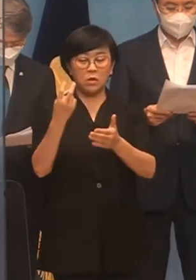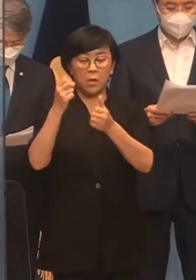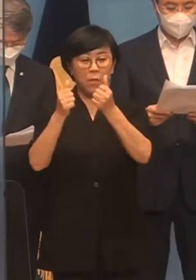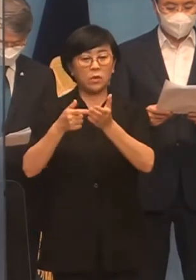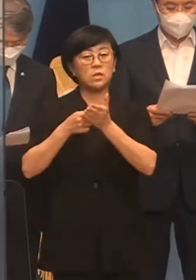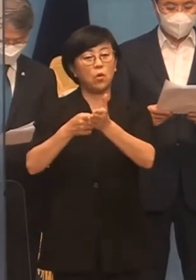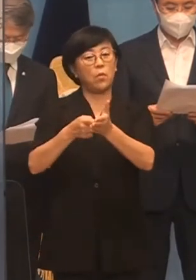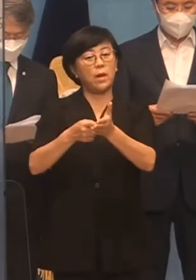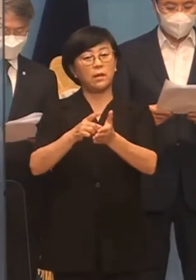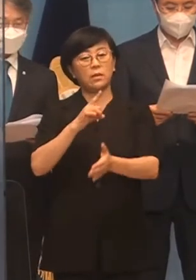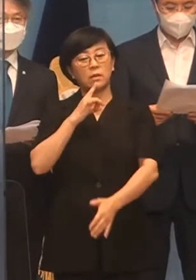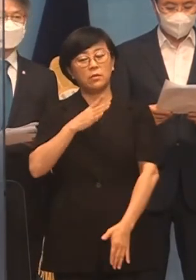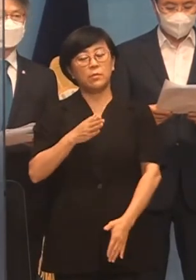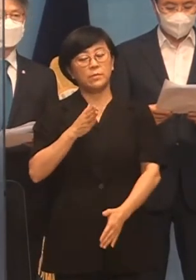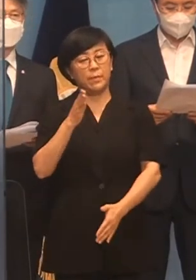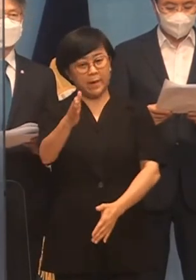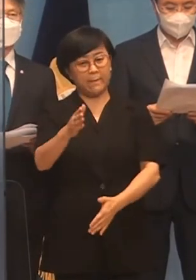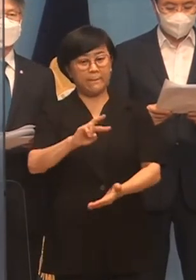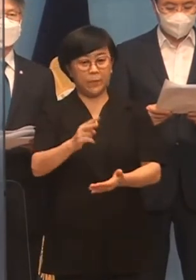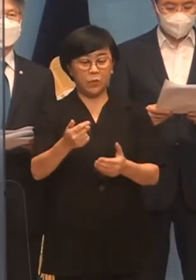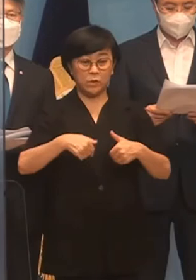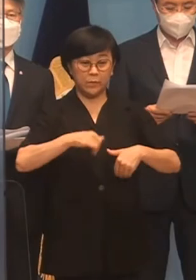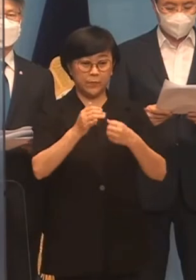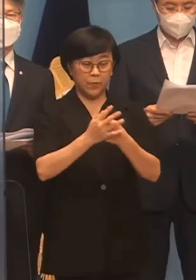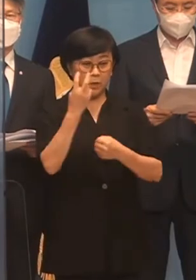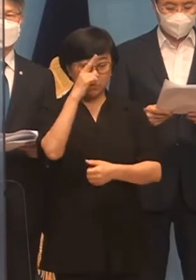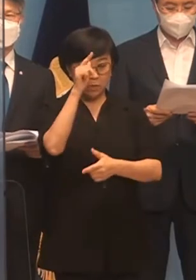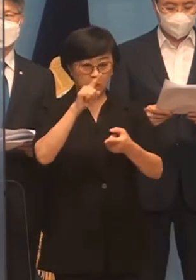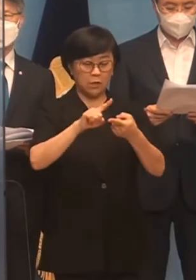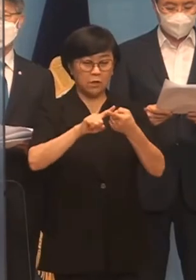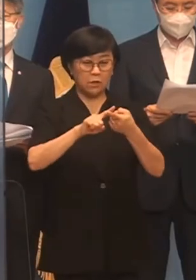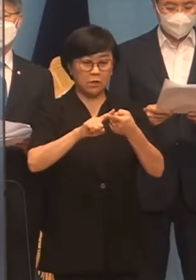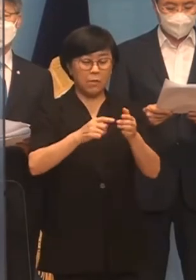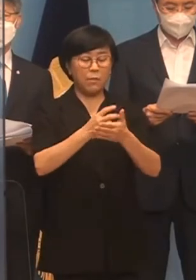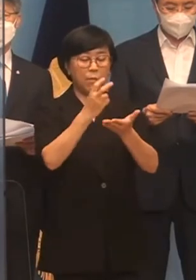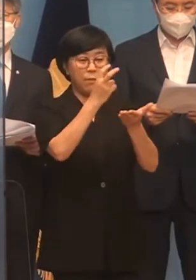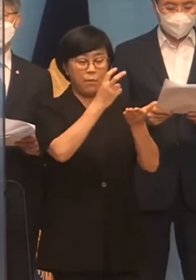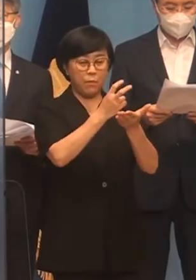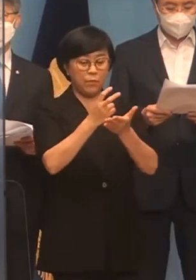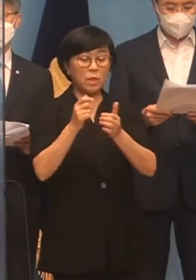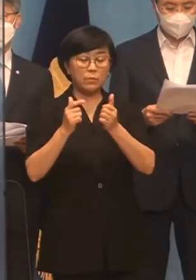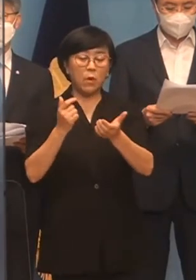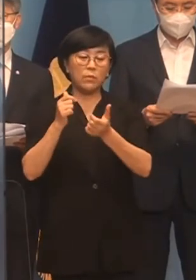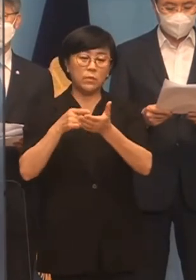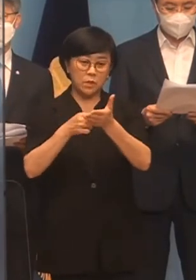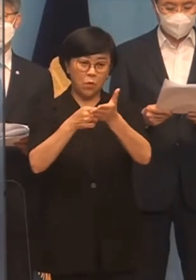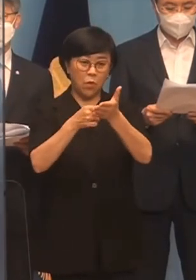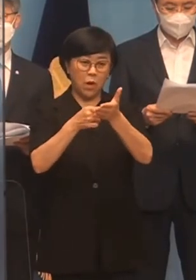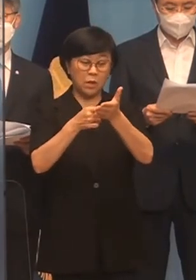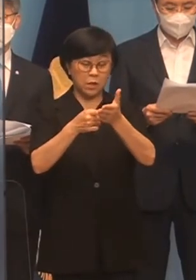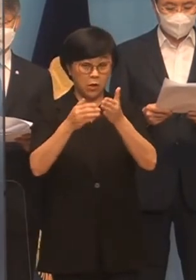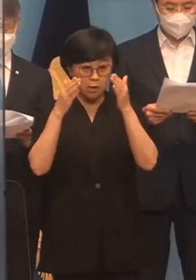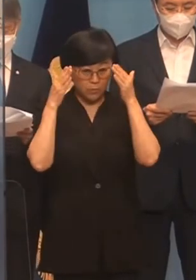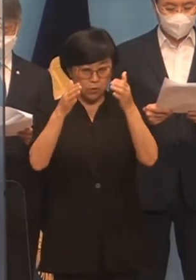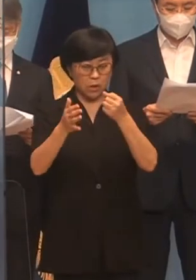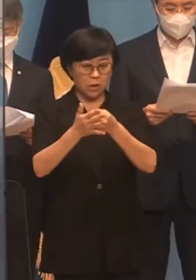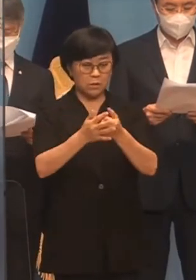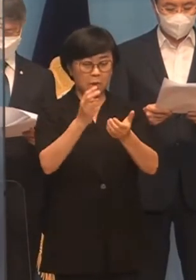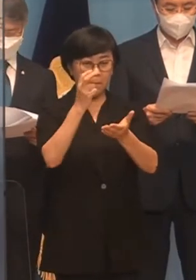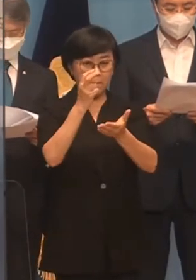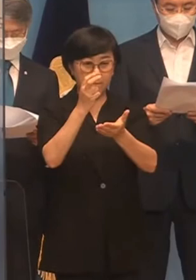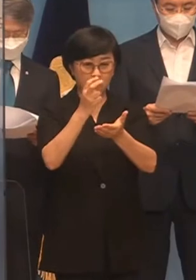전담하는 기관으로 바꾸어야 합니다. 검찰이 수사가 아니라 기소와 공소 유지에 집중해야만 비로소 법원에